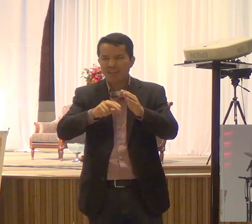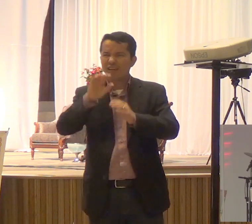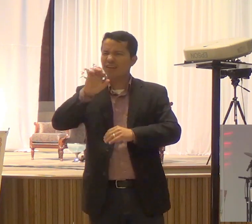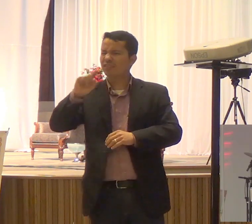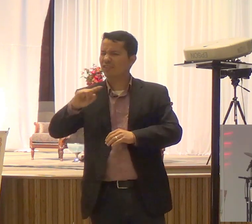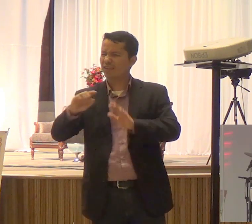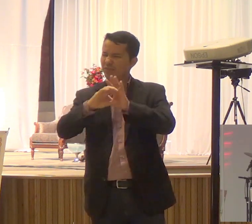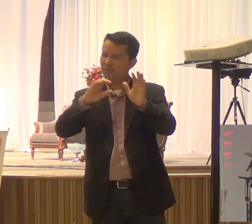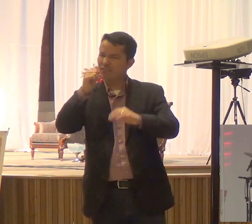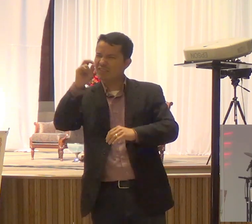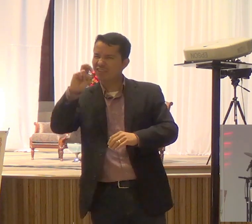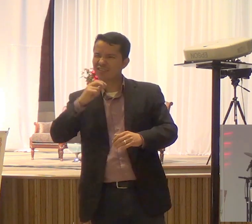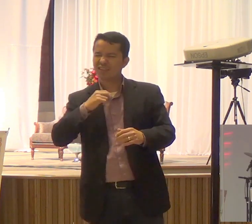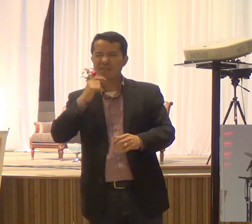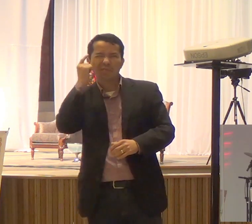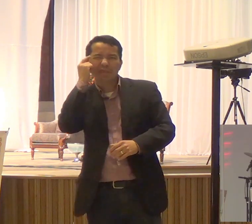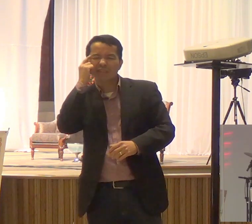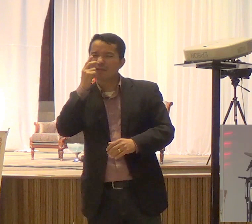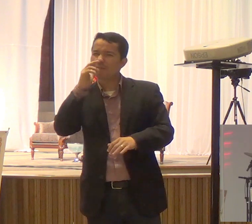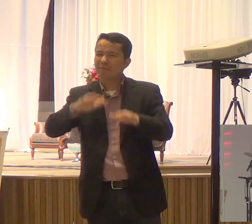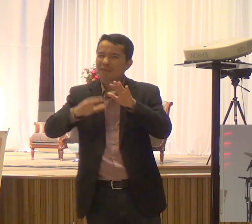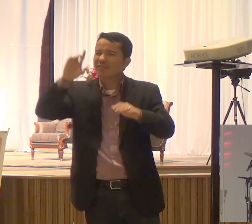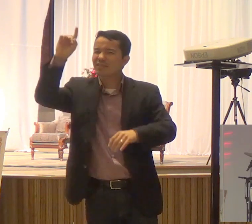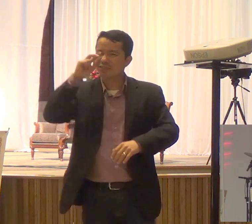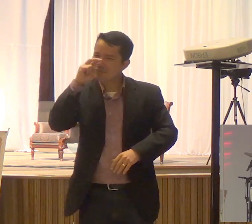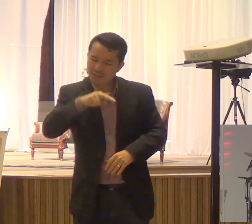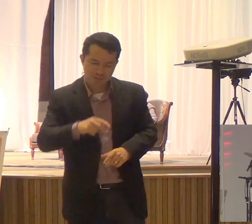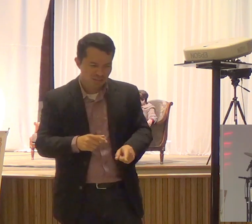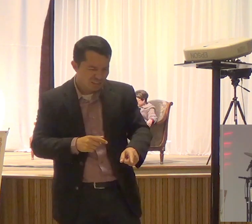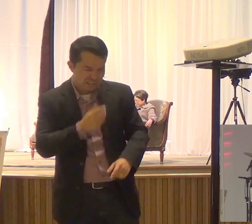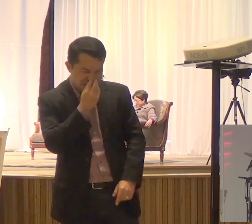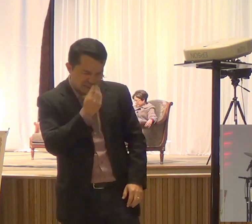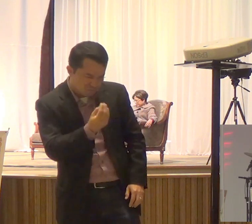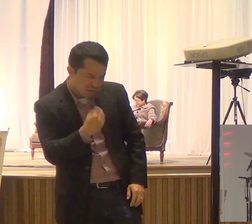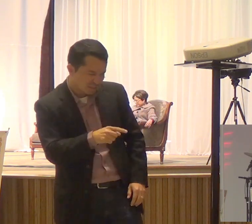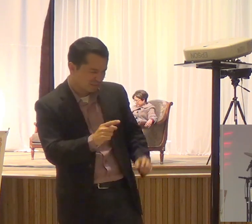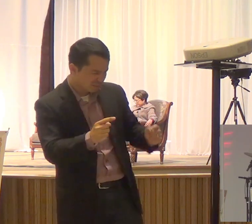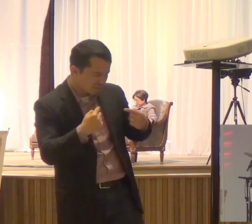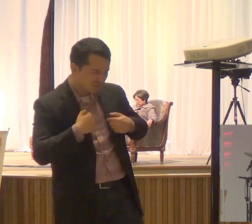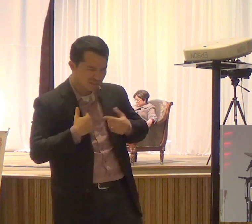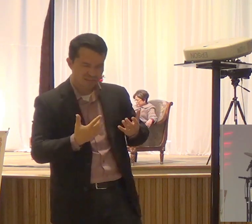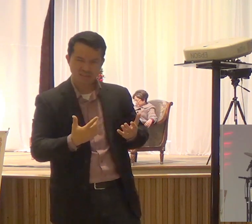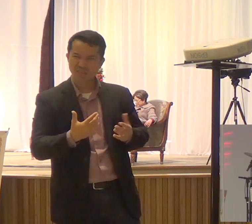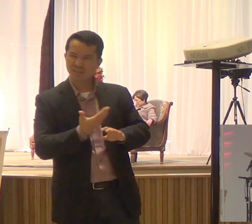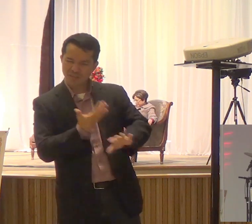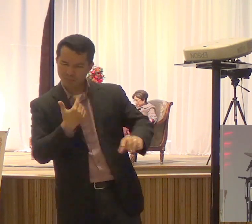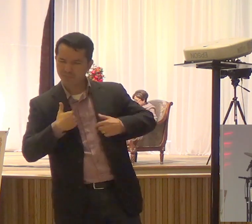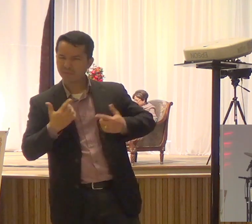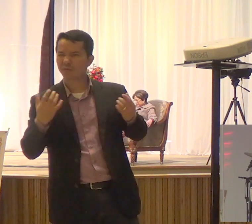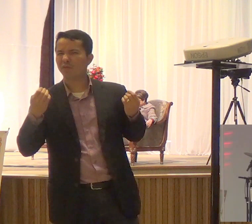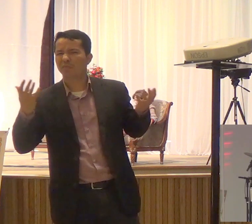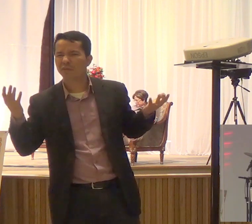valores, desobediente, muito afastado daquilo que era o plano original de Deus, ainda que Deus estivesse trabalhando nesse